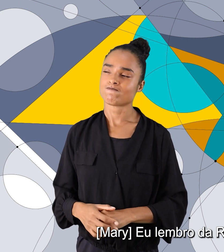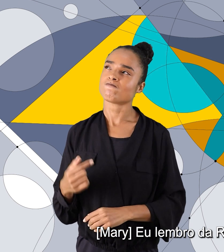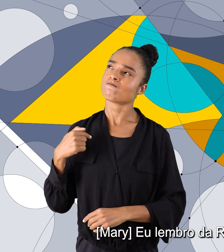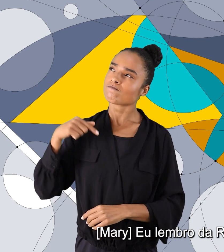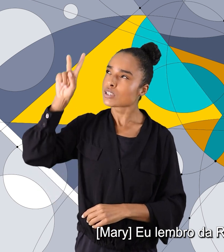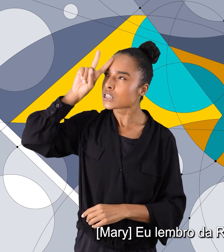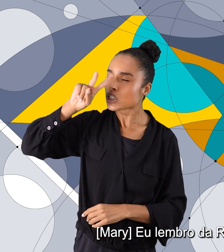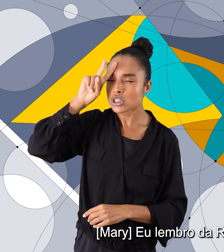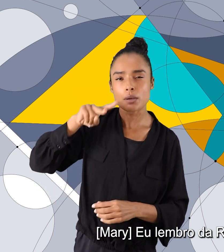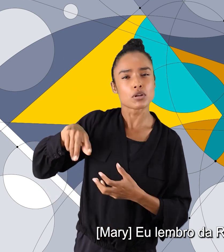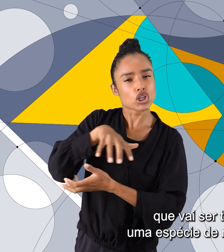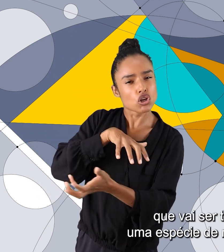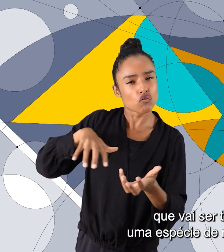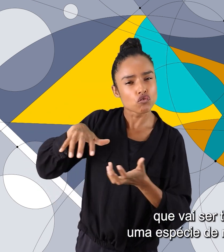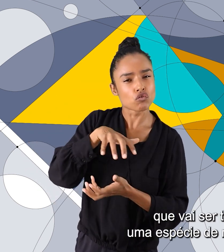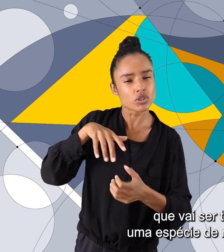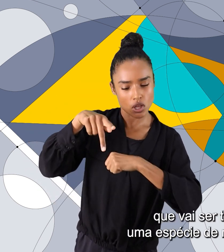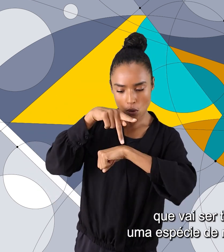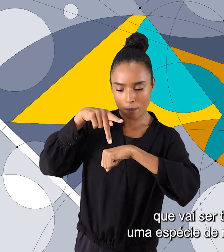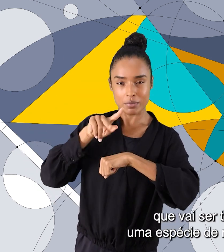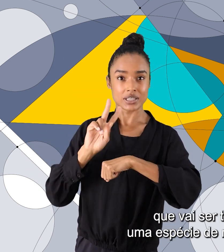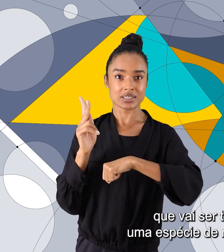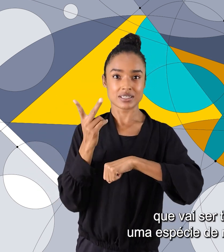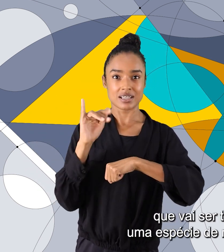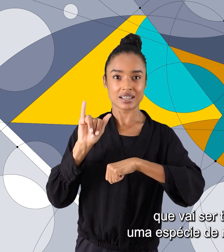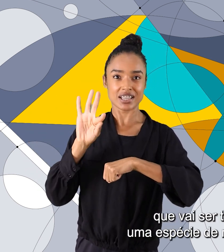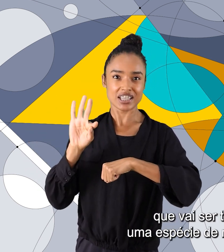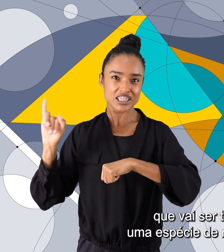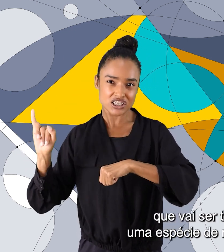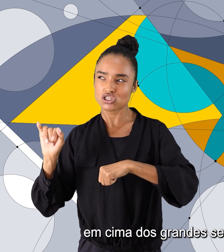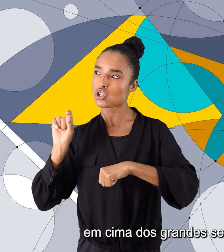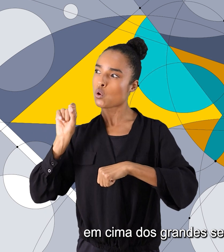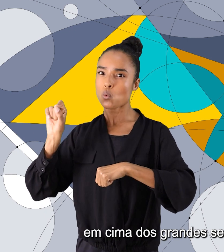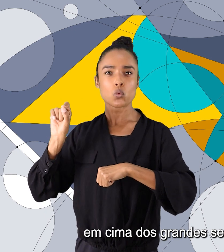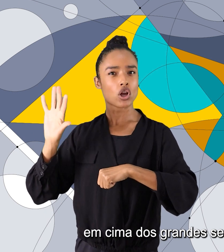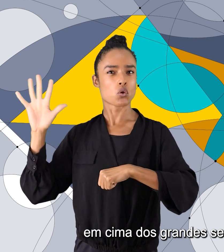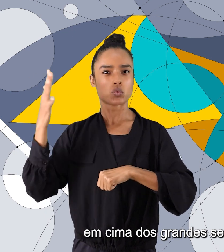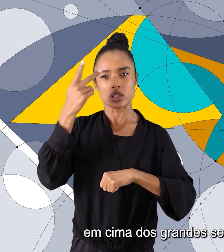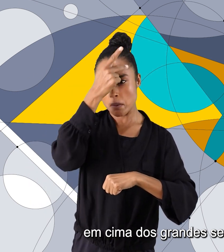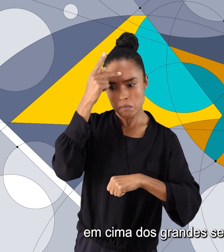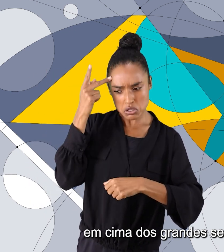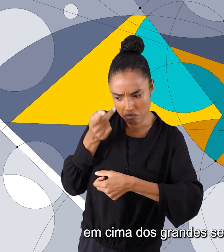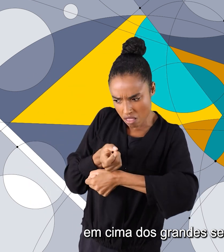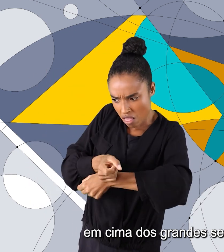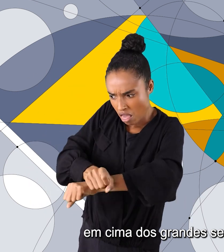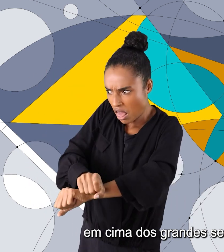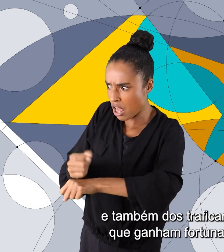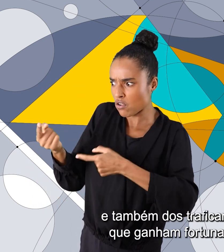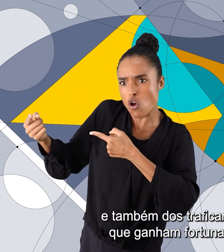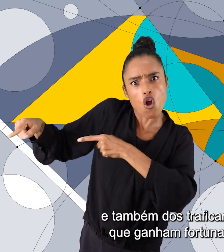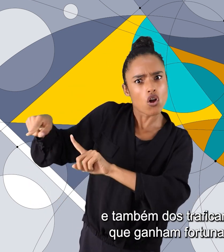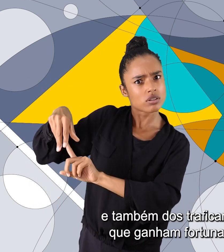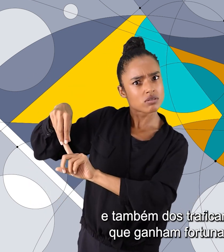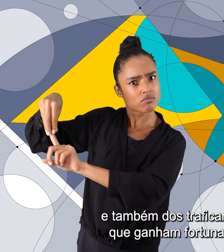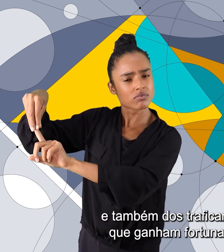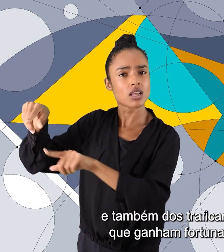Eu lembro da Revolução do Haiti, que vai ser também uma espécie de monstro, né? Em cima dos grandes senhores de escravos e